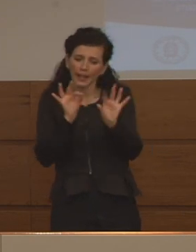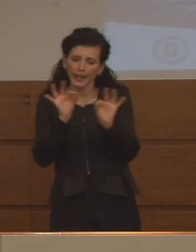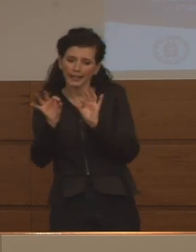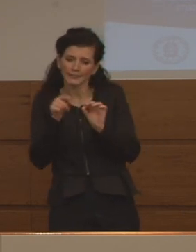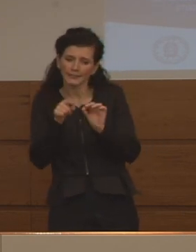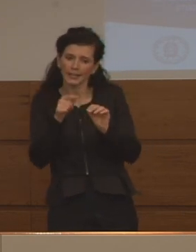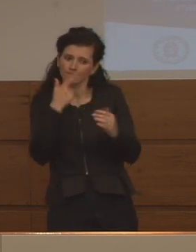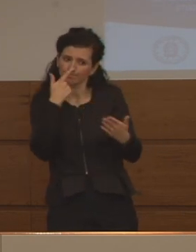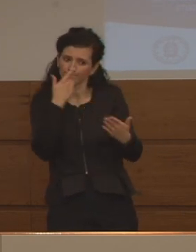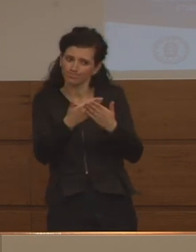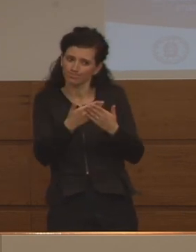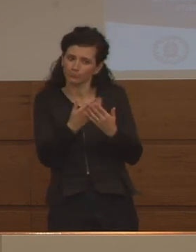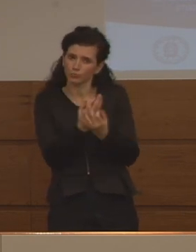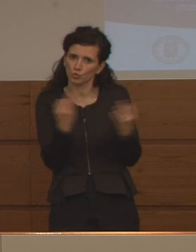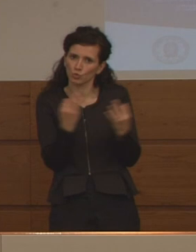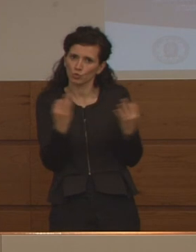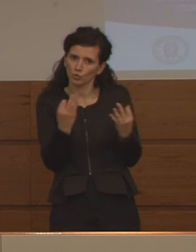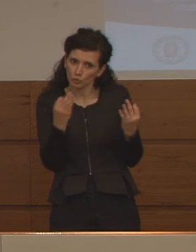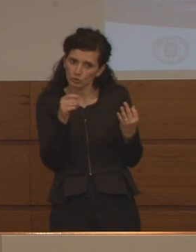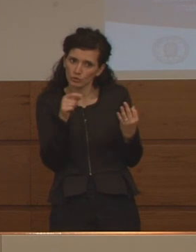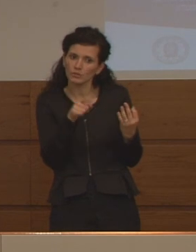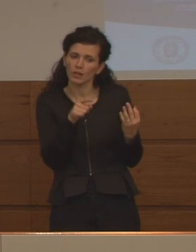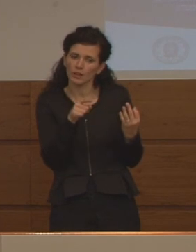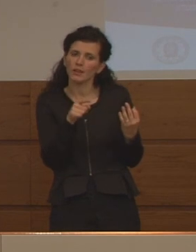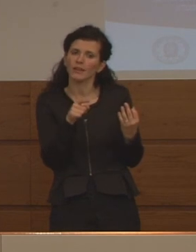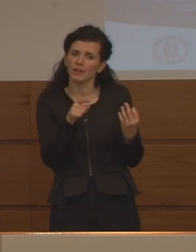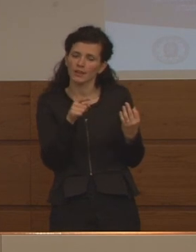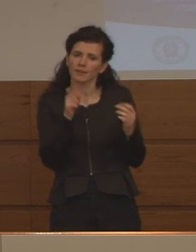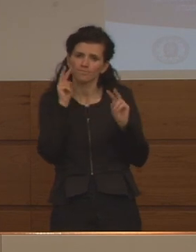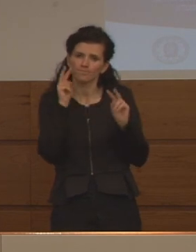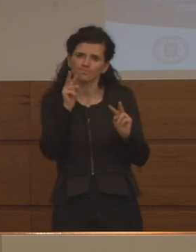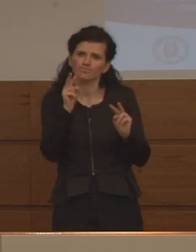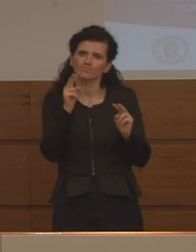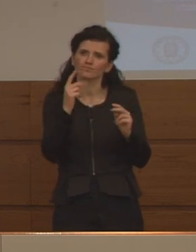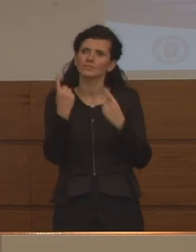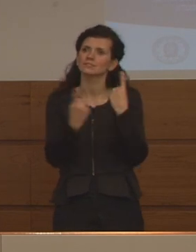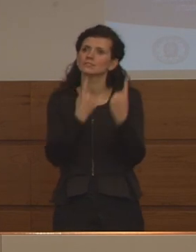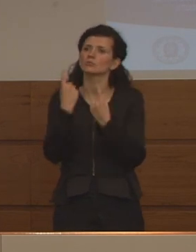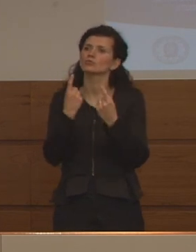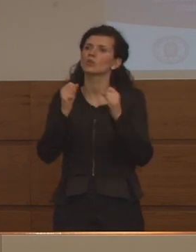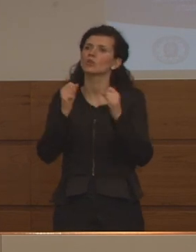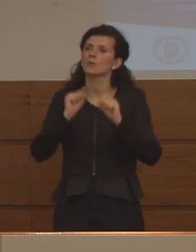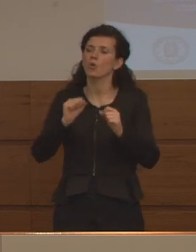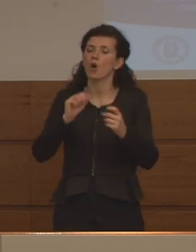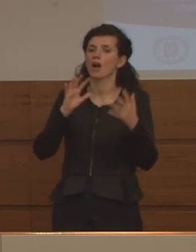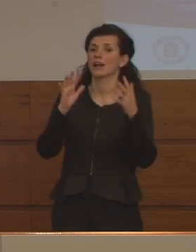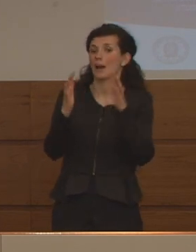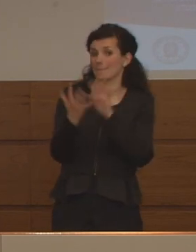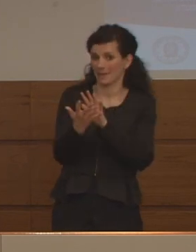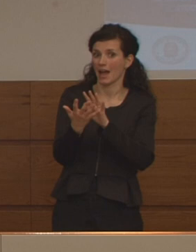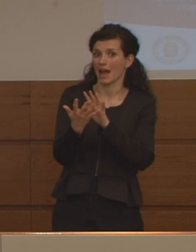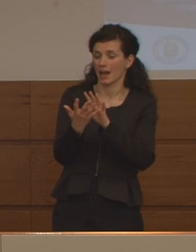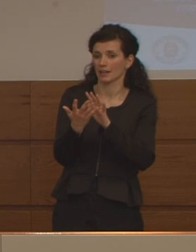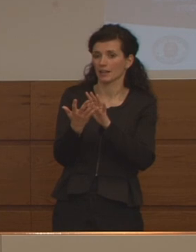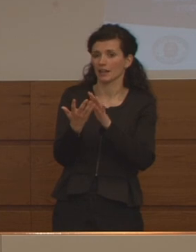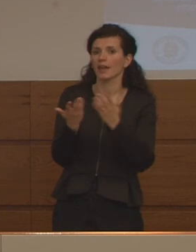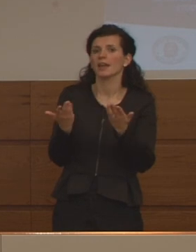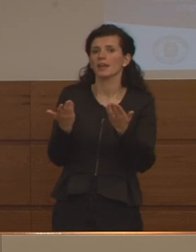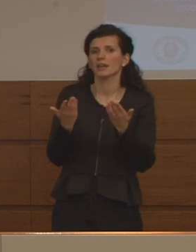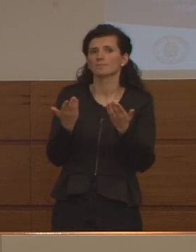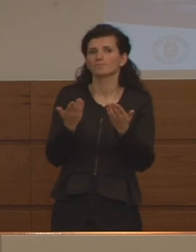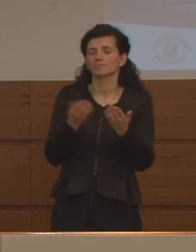ponderate che terranno in conto di tutte le variabili che abbiamo a disposizione non avremo minimamente più di